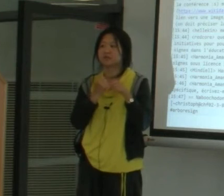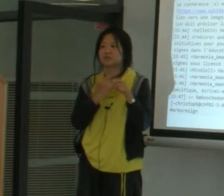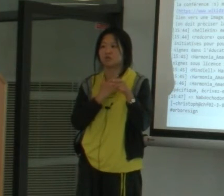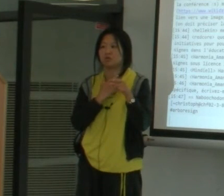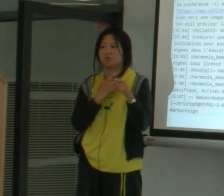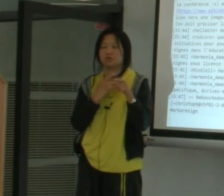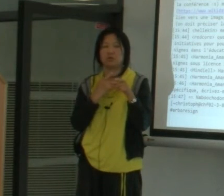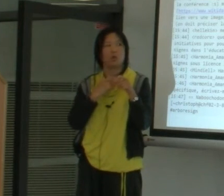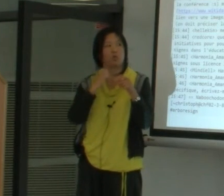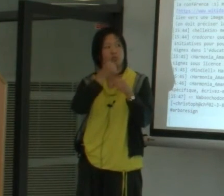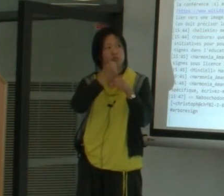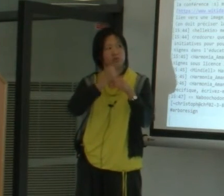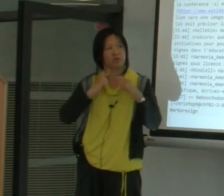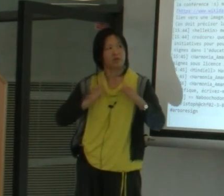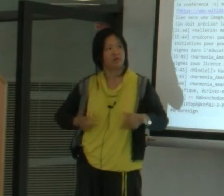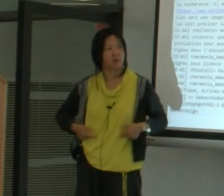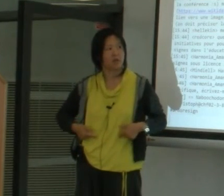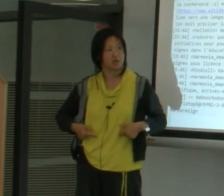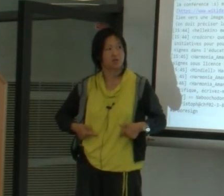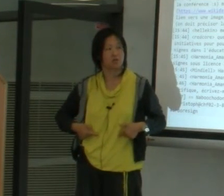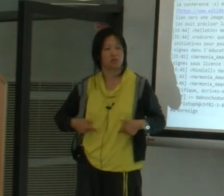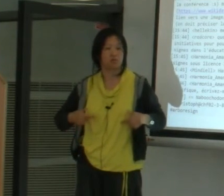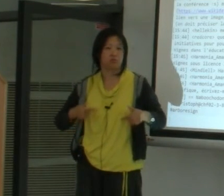travaille dans des écoles.